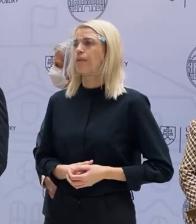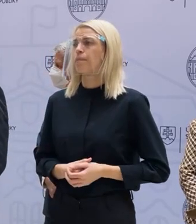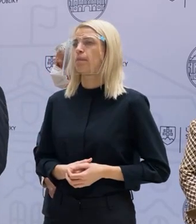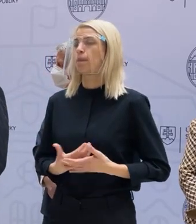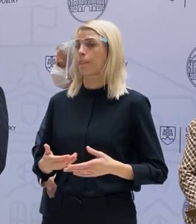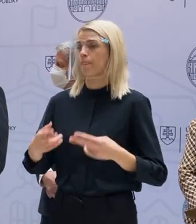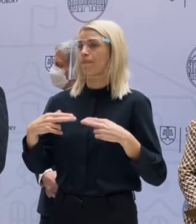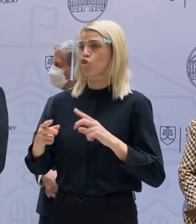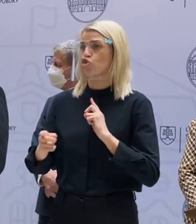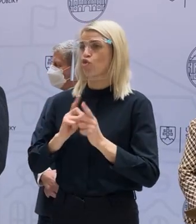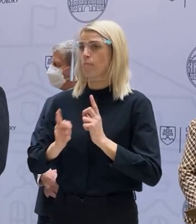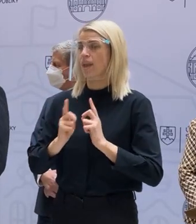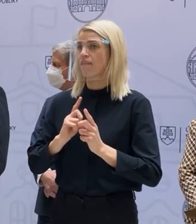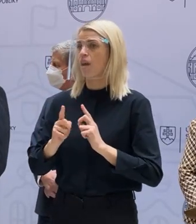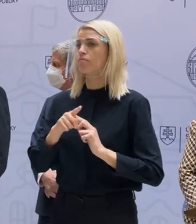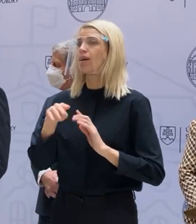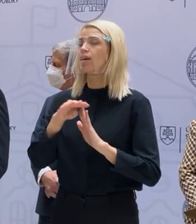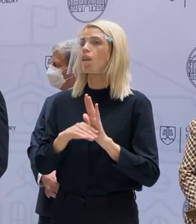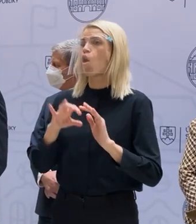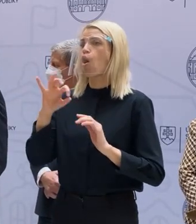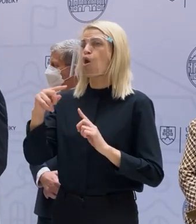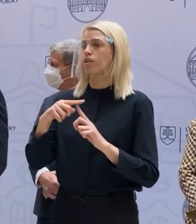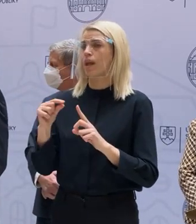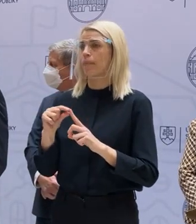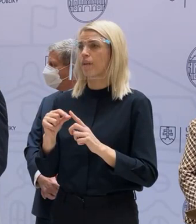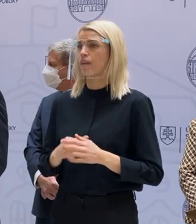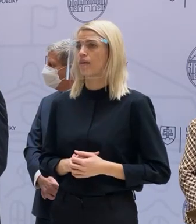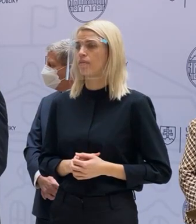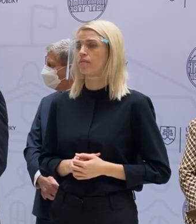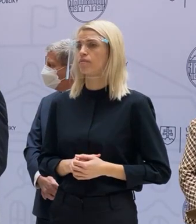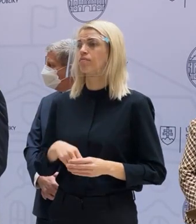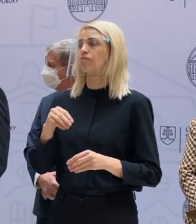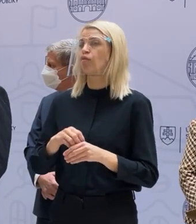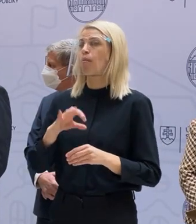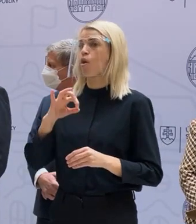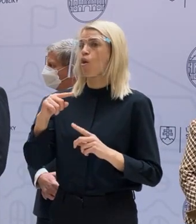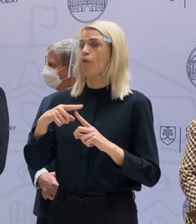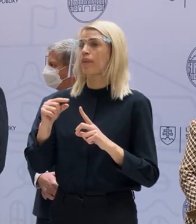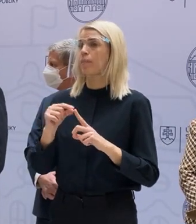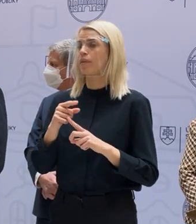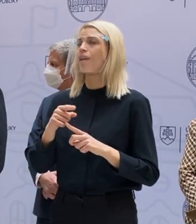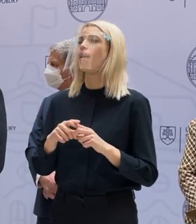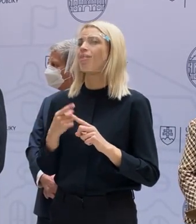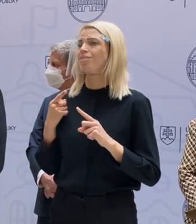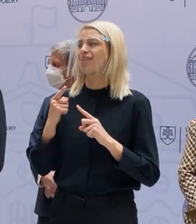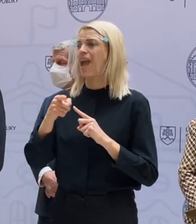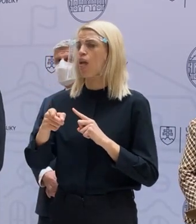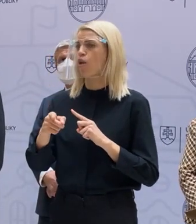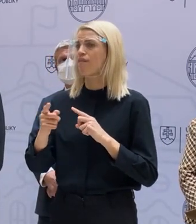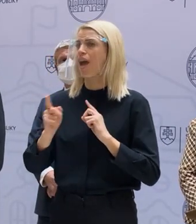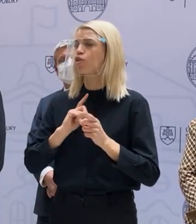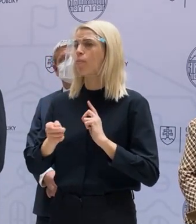Doprava je v režime OTP s tým, že v tomto režime je diaľková doprava, taktiež